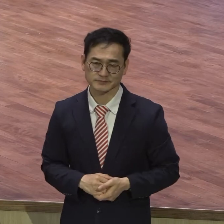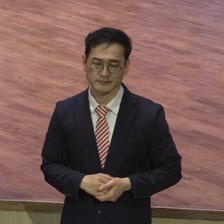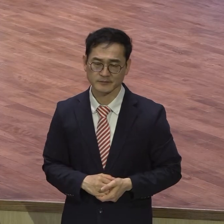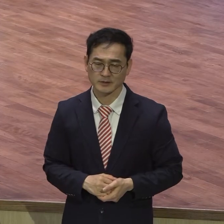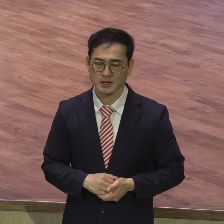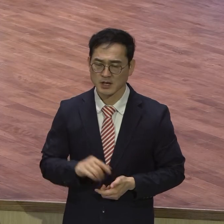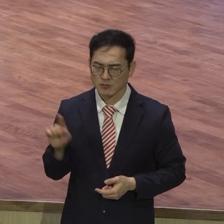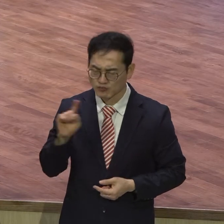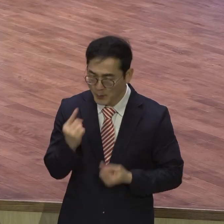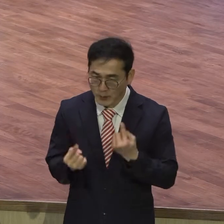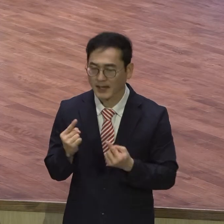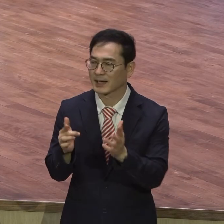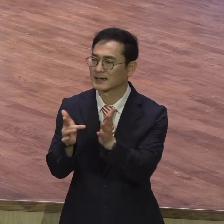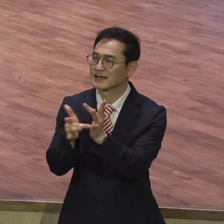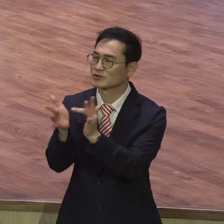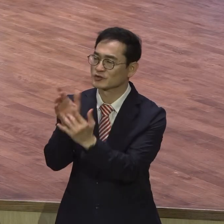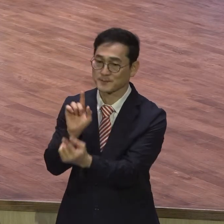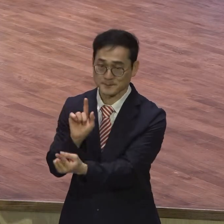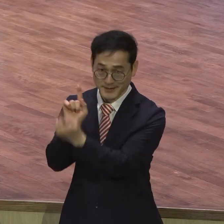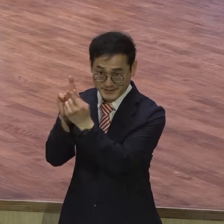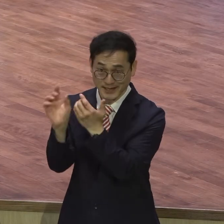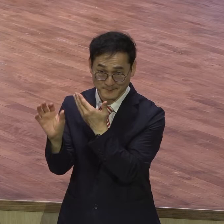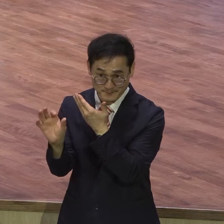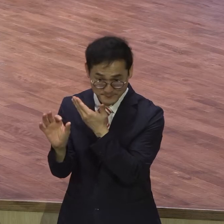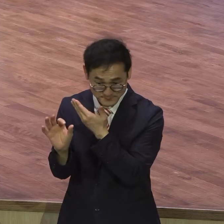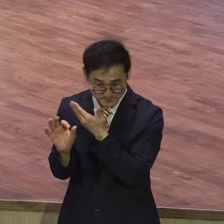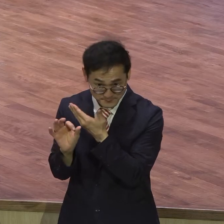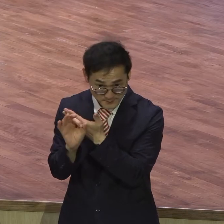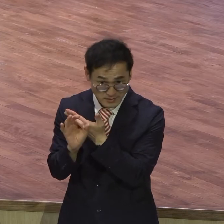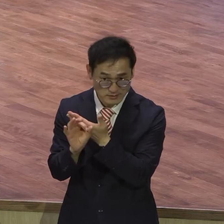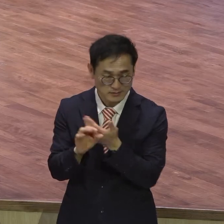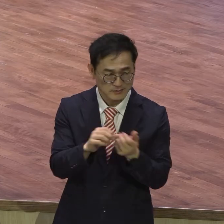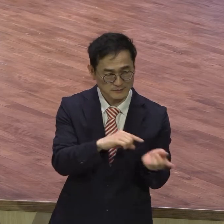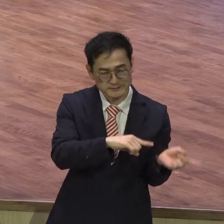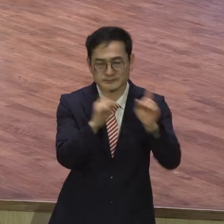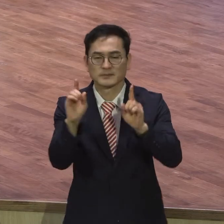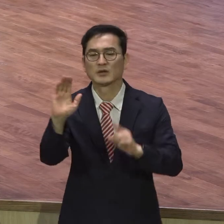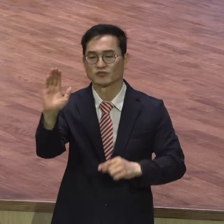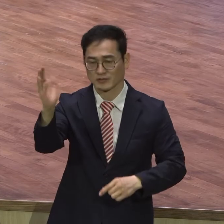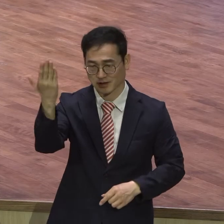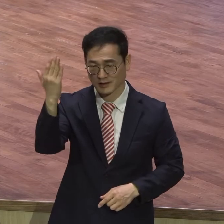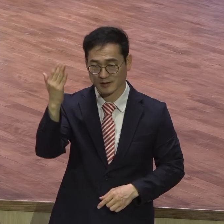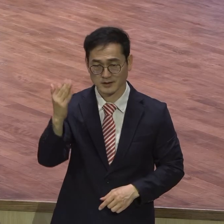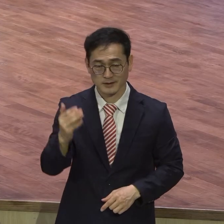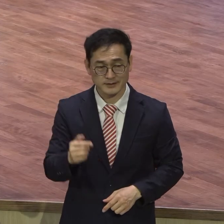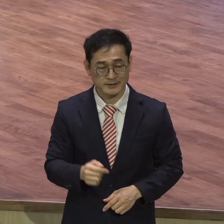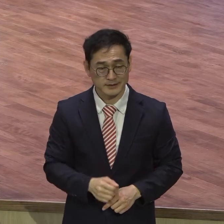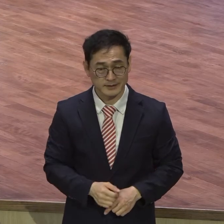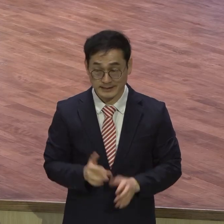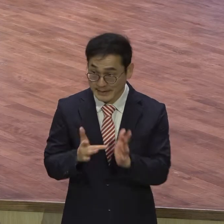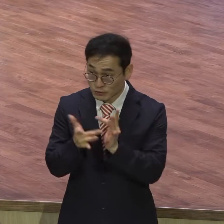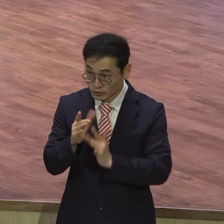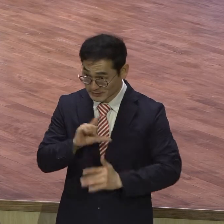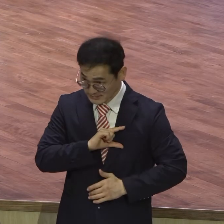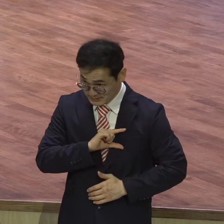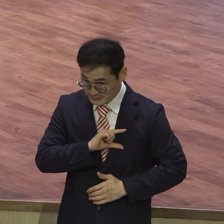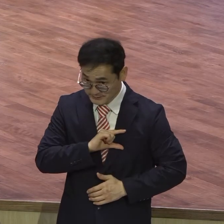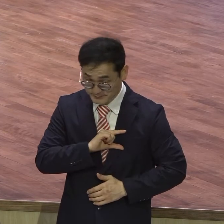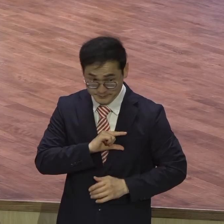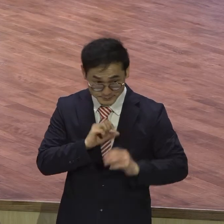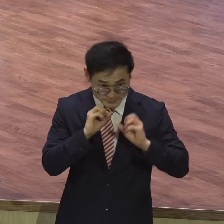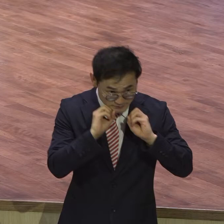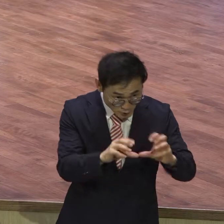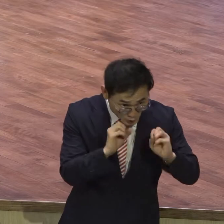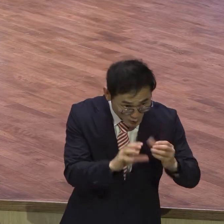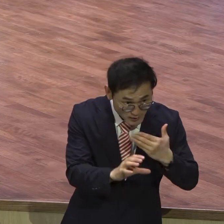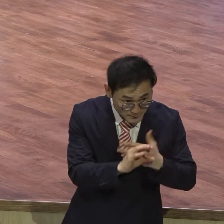만나면 누구나 살아나게 돼 있어요 여러분이 증거한 예수 걸시도를 그분이 만나면